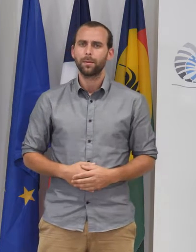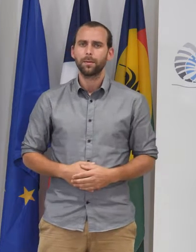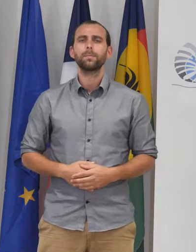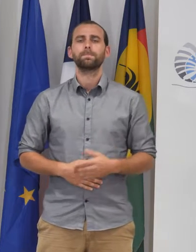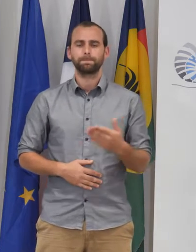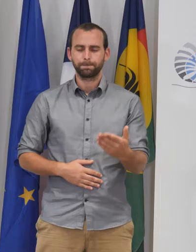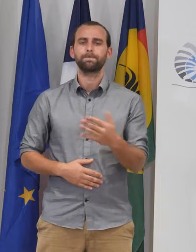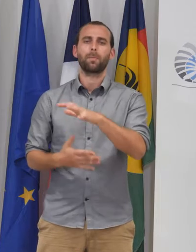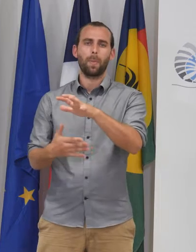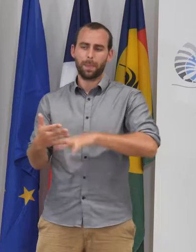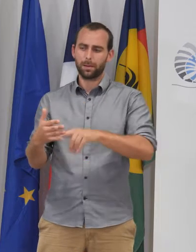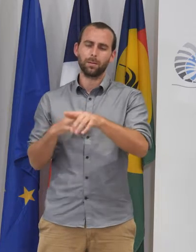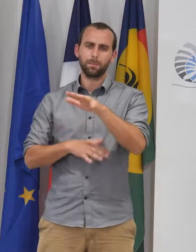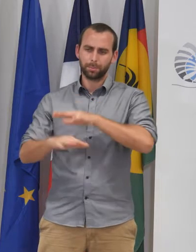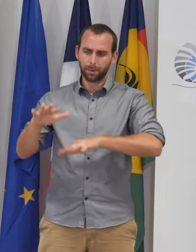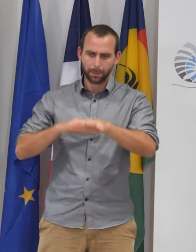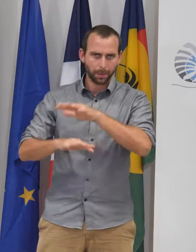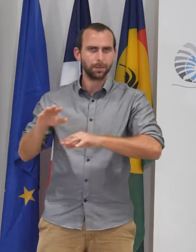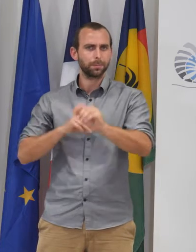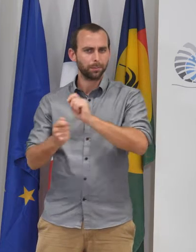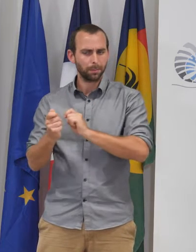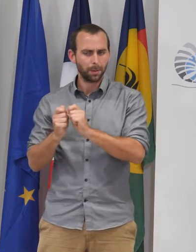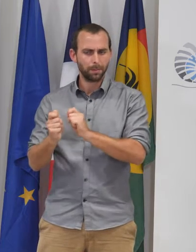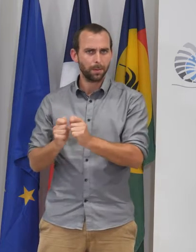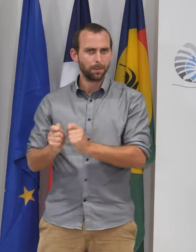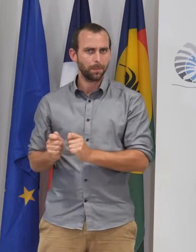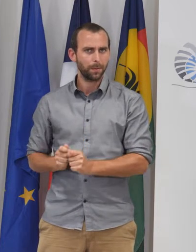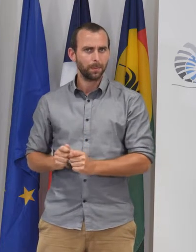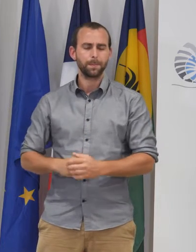des aménagements ont été apportés à cet arrêté conjoint.